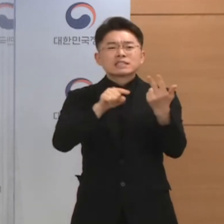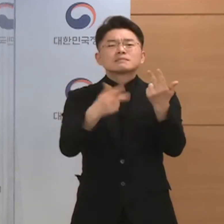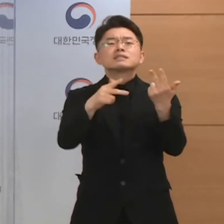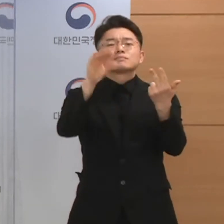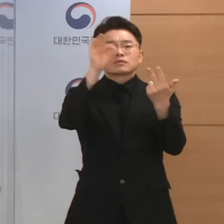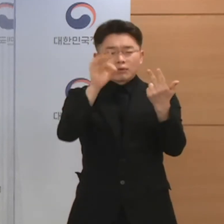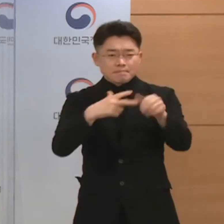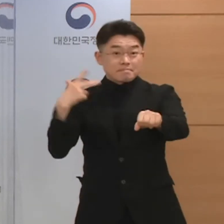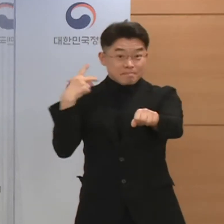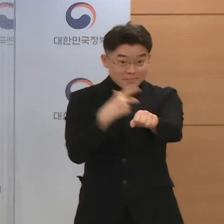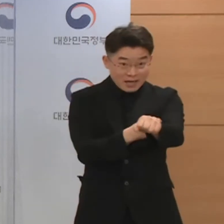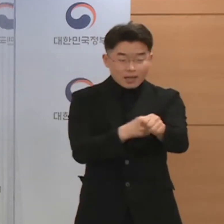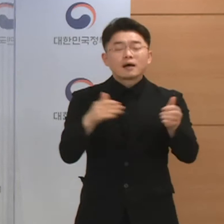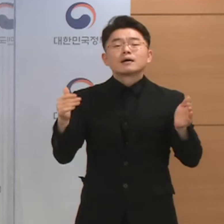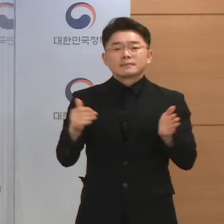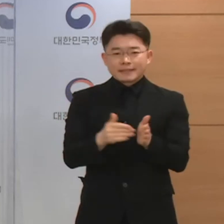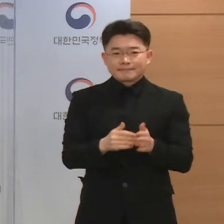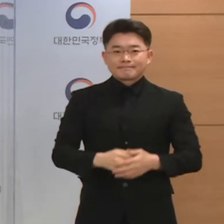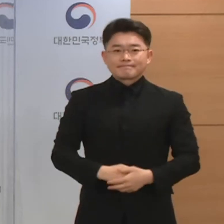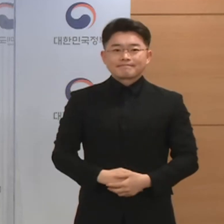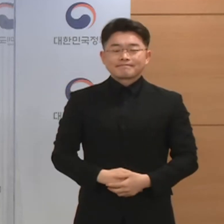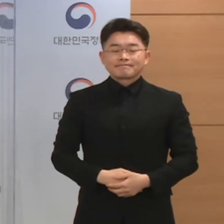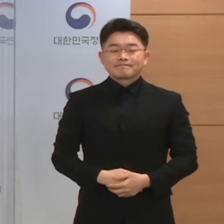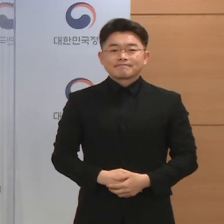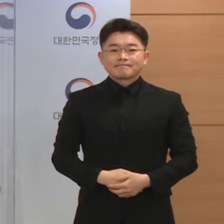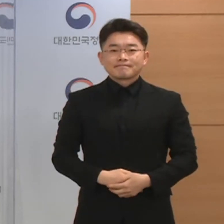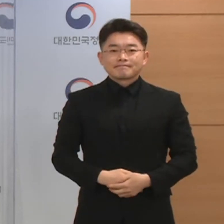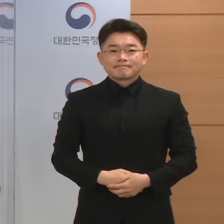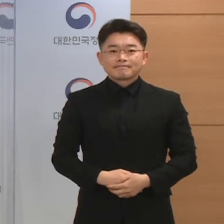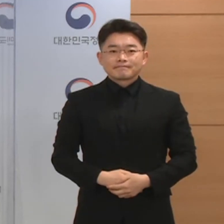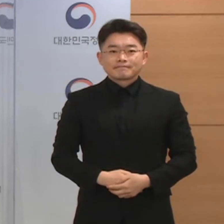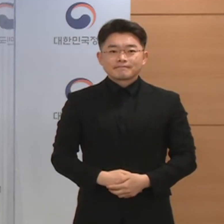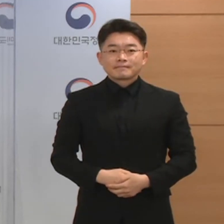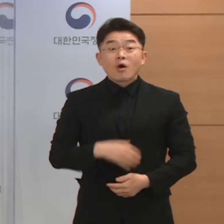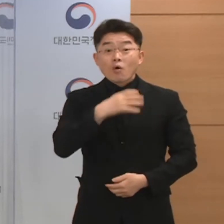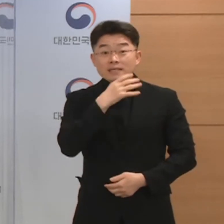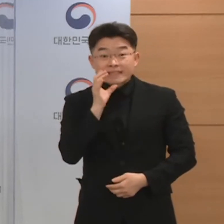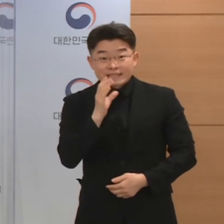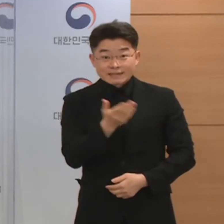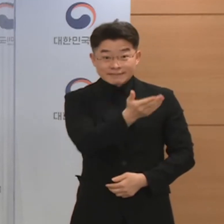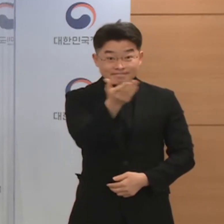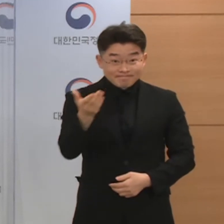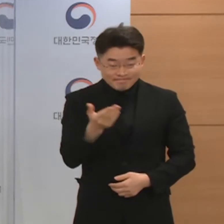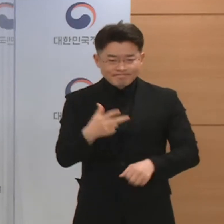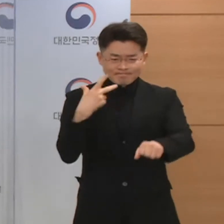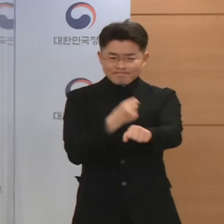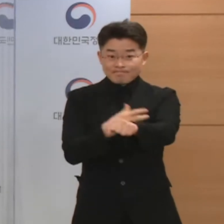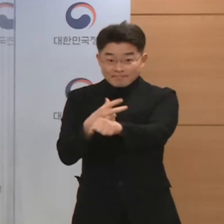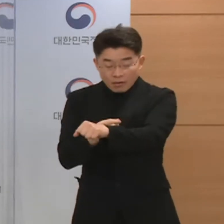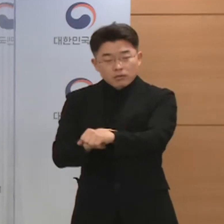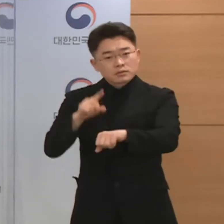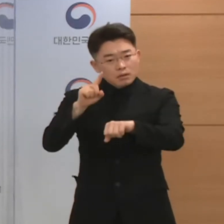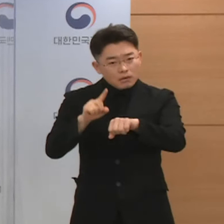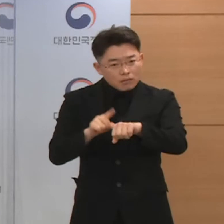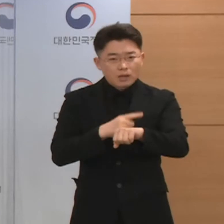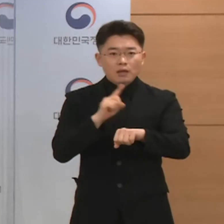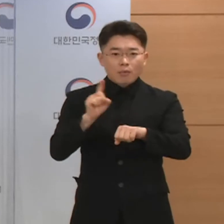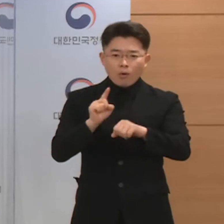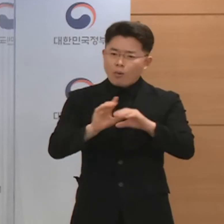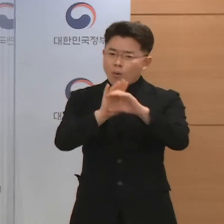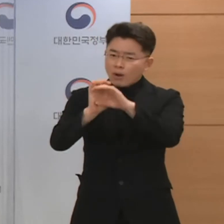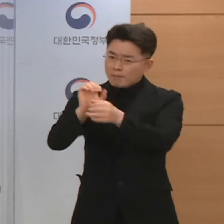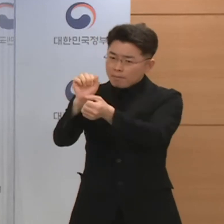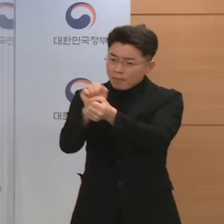국민들께서 예방접종에 참여해 주셨습니다. 어르신들의 예방접종이 진행되면서 코로나19